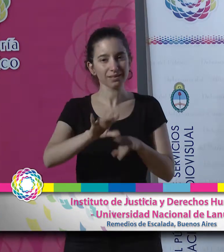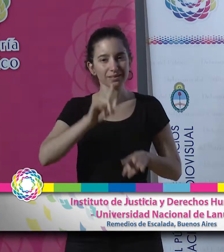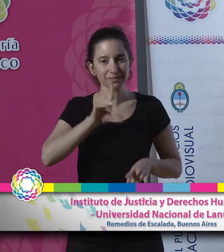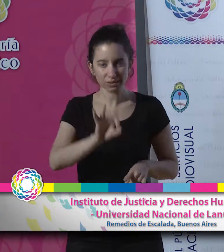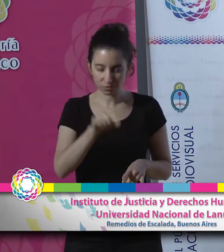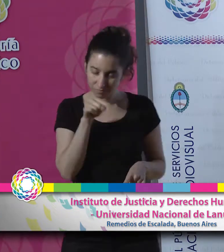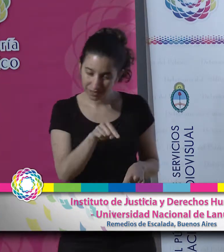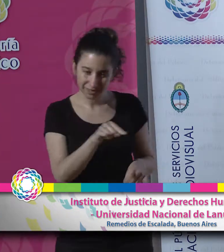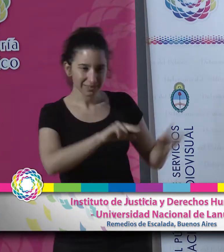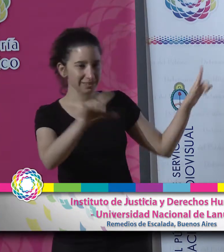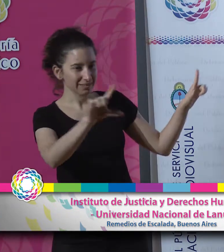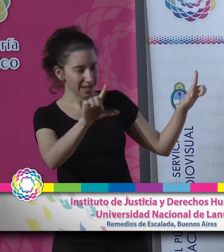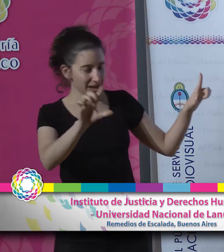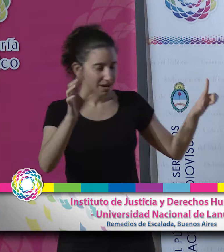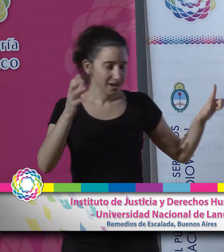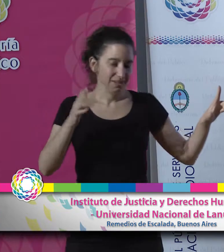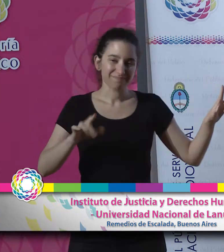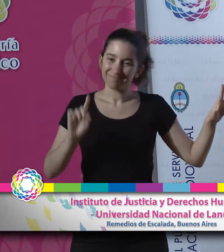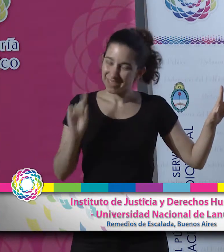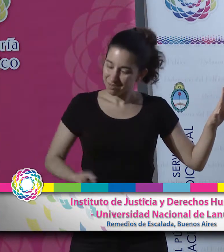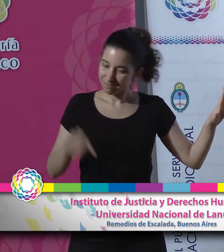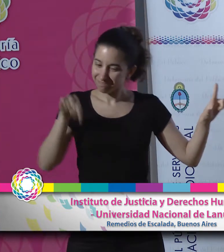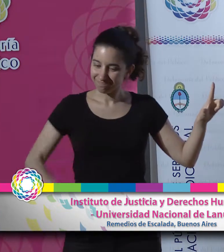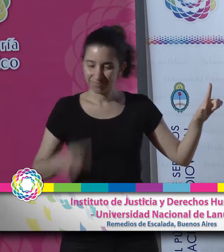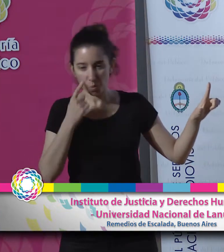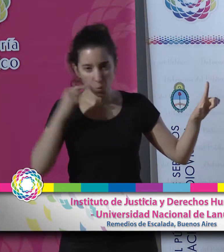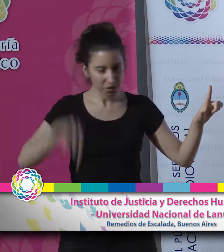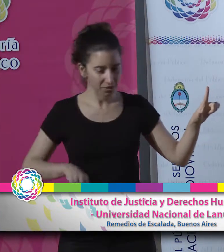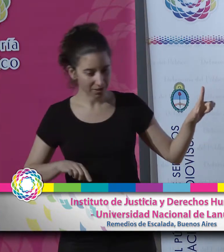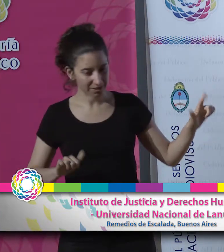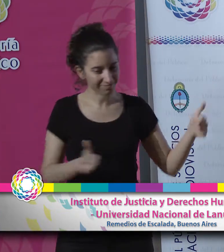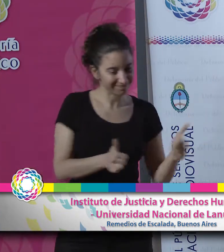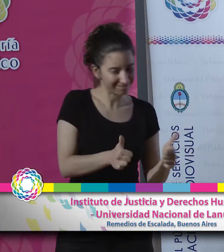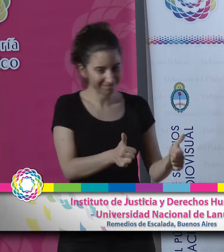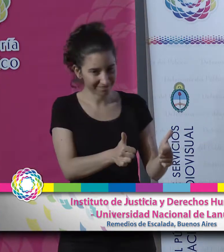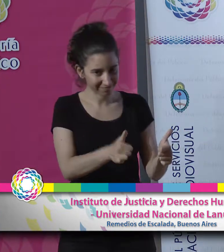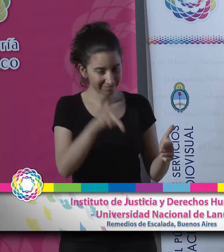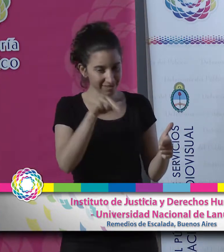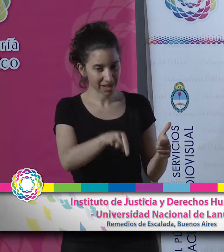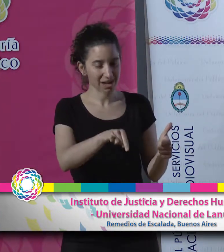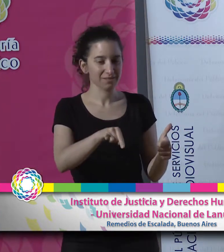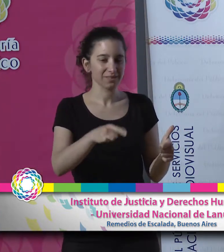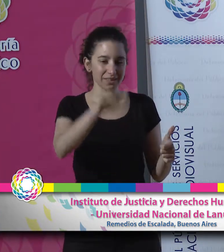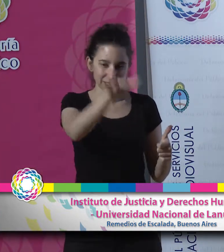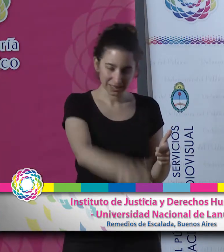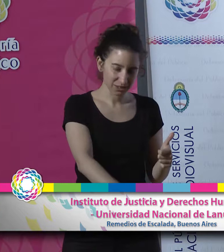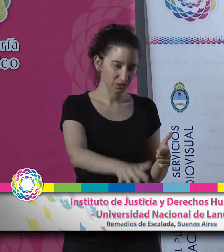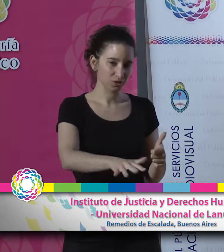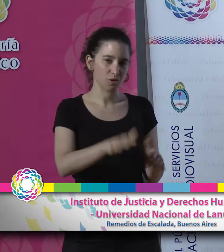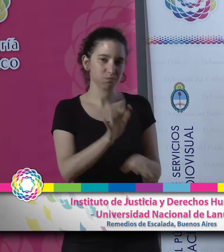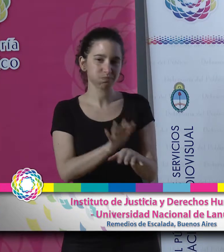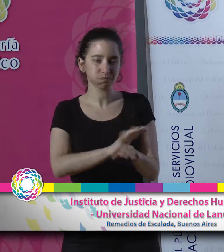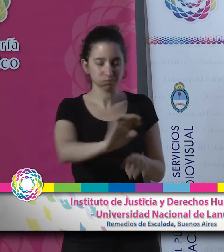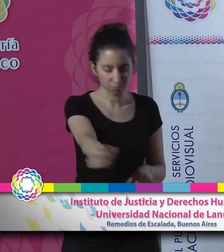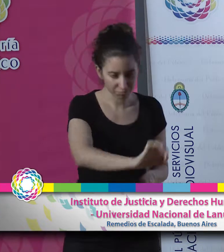comunicación y funcionarios de seguridad del municipio apareció maltratado y denuncia auto